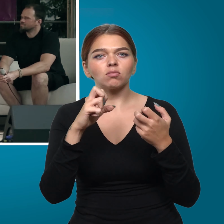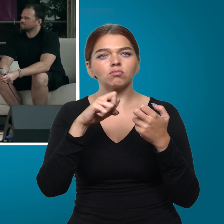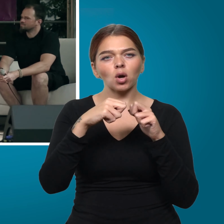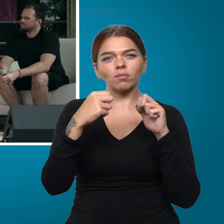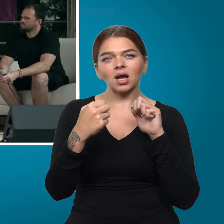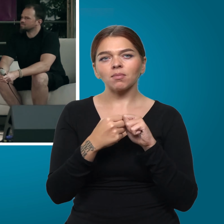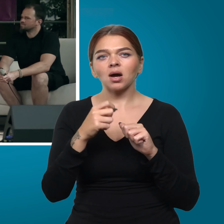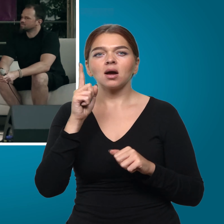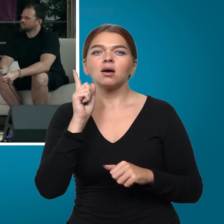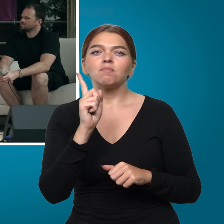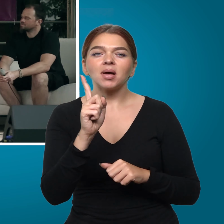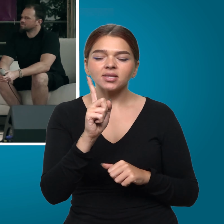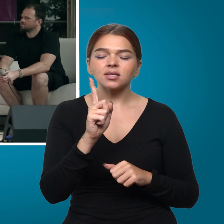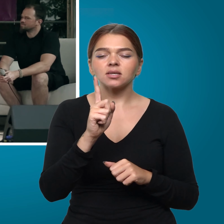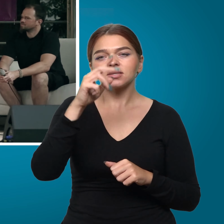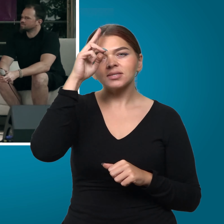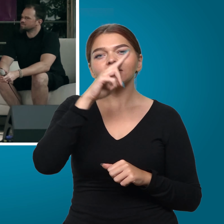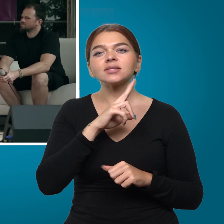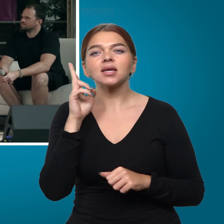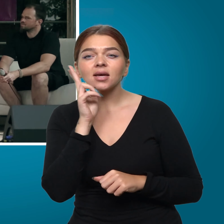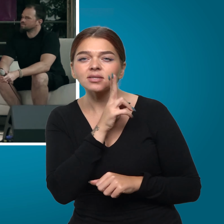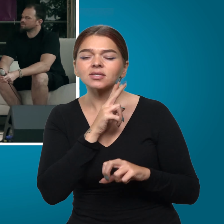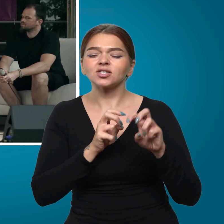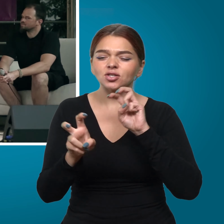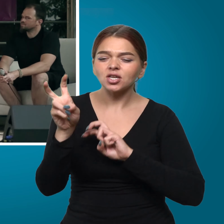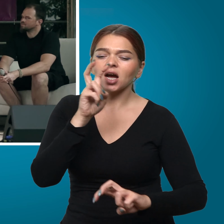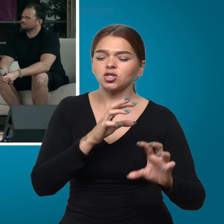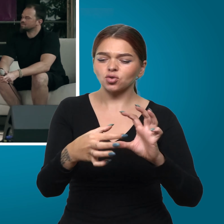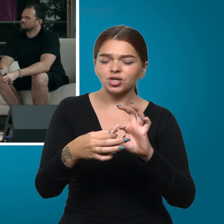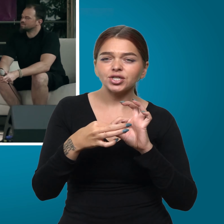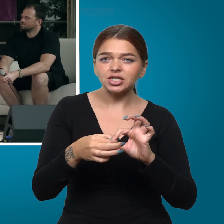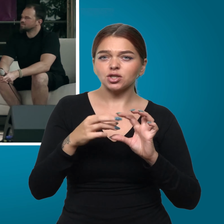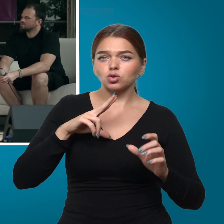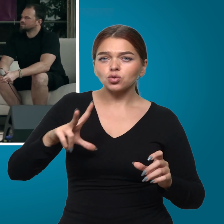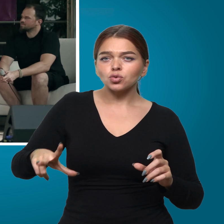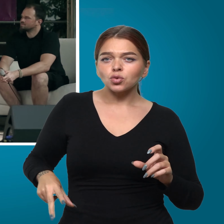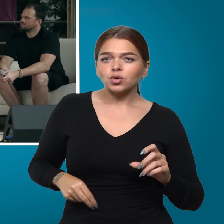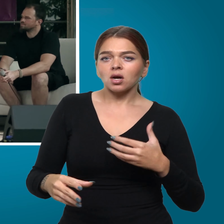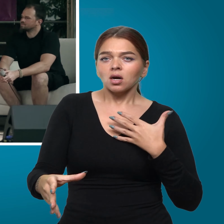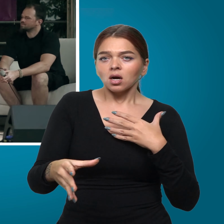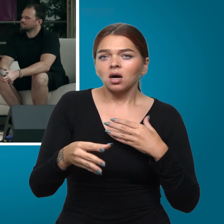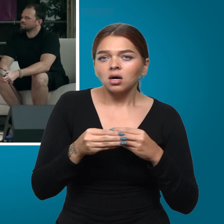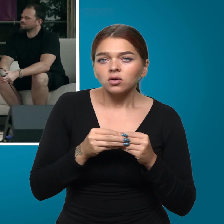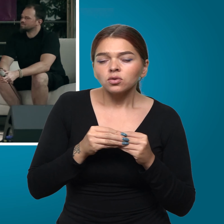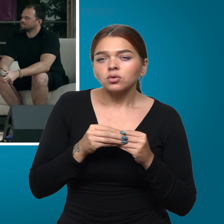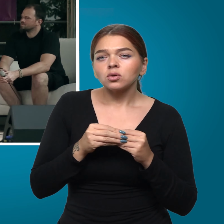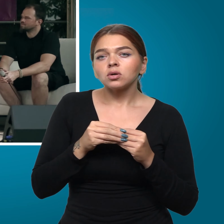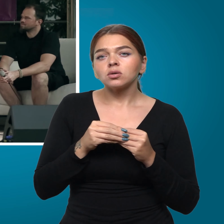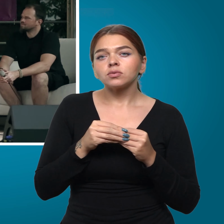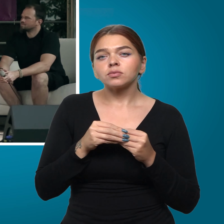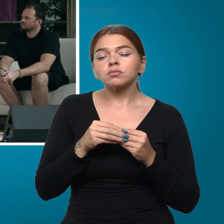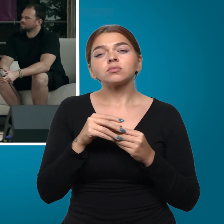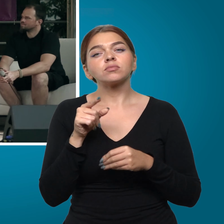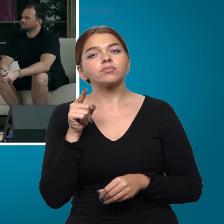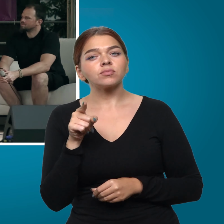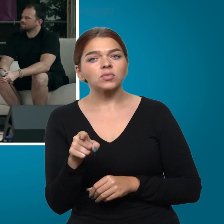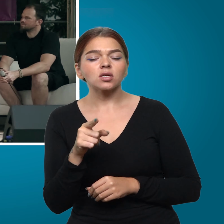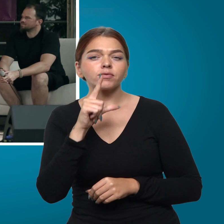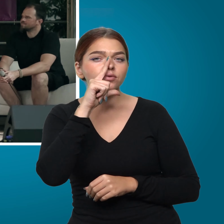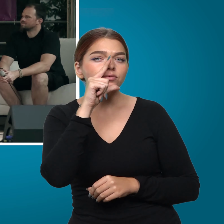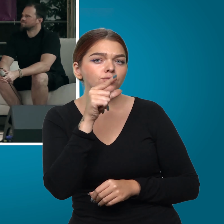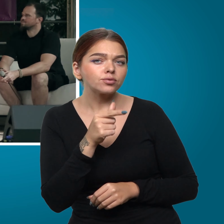ryšio su dukra ir kažkaip labai labai, tas man buvo galbūt liūdniausia knygoje,